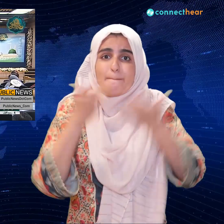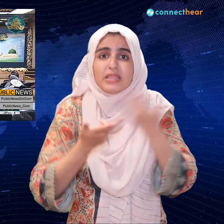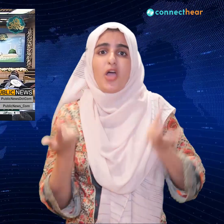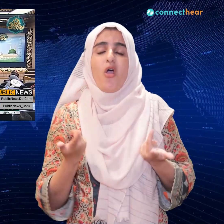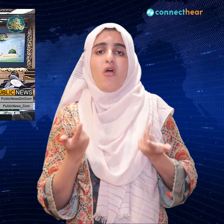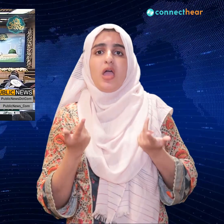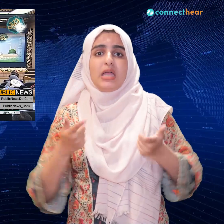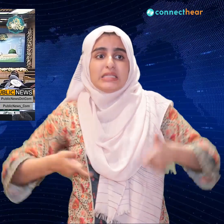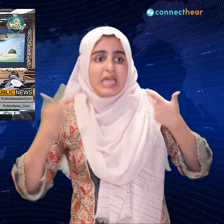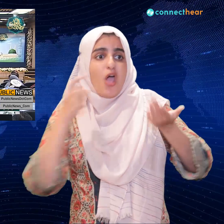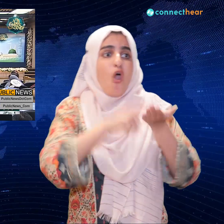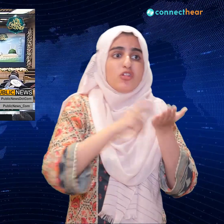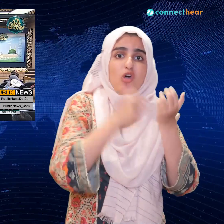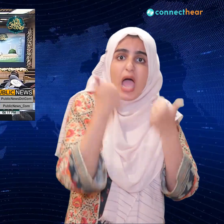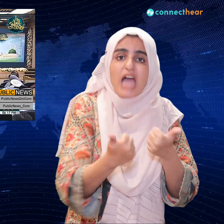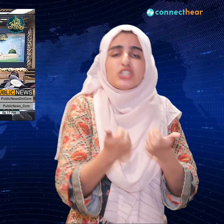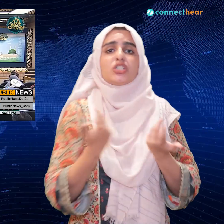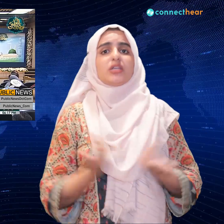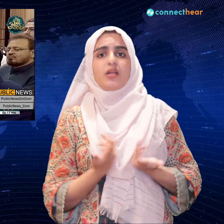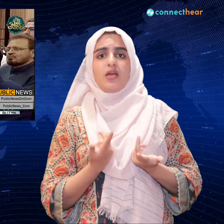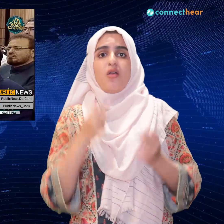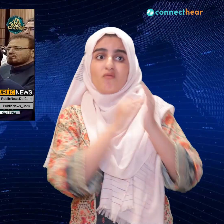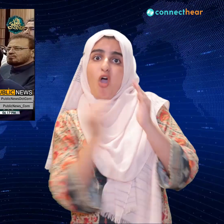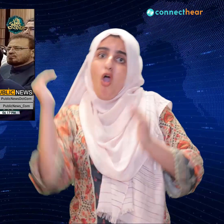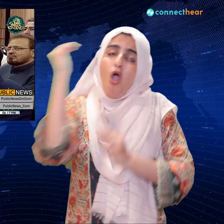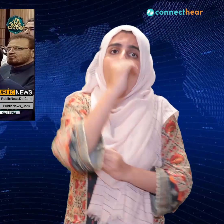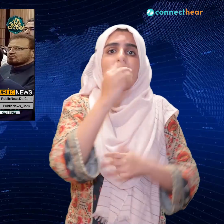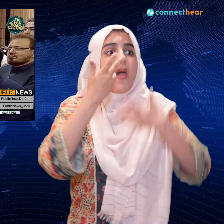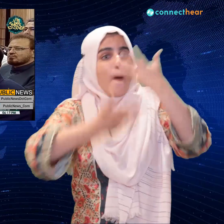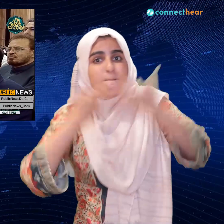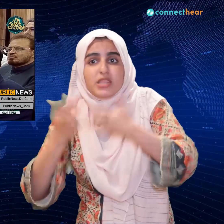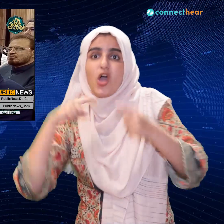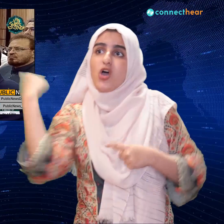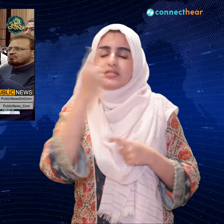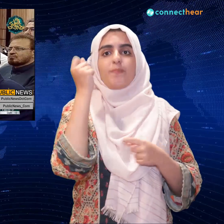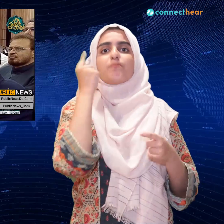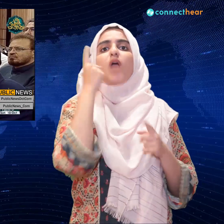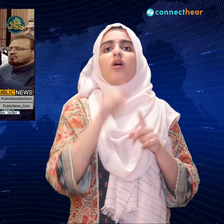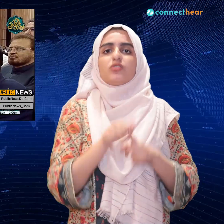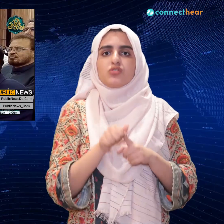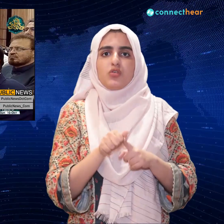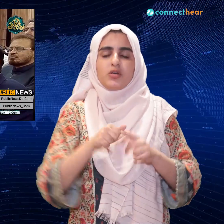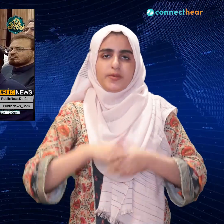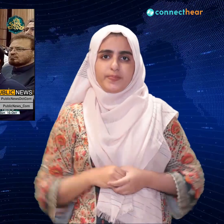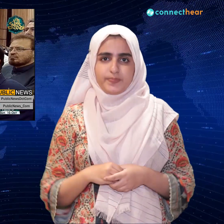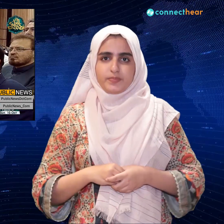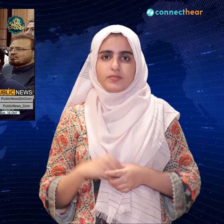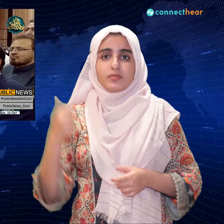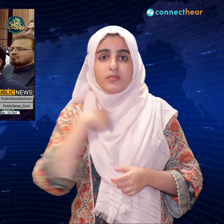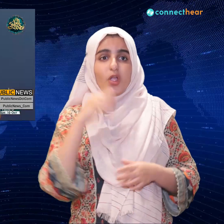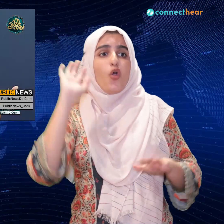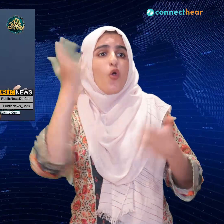سکتا ہے. یعنی میں چاہتا ہوں کہ اس کے اوپر اب اور لیول کے اوپر ہم لے کے جائیں اپنے ساری جتنے بھی ہماری دینی فنکشنز ہیں. ہر دین